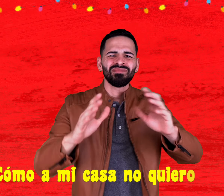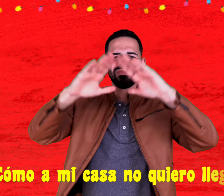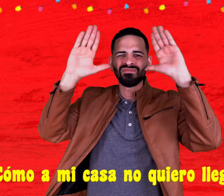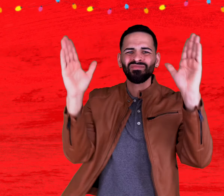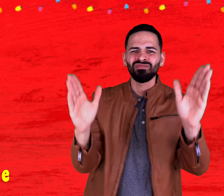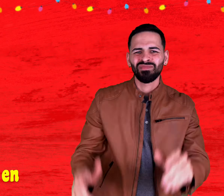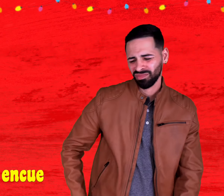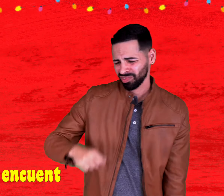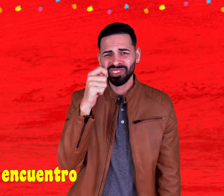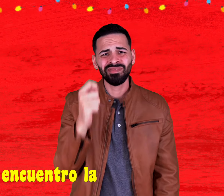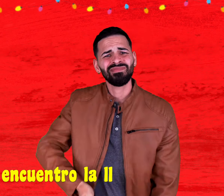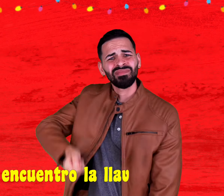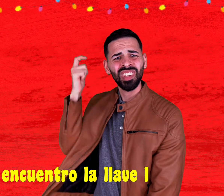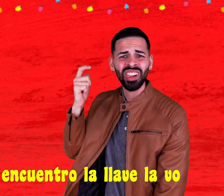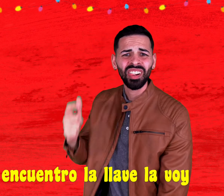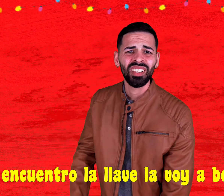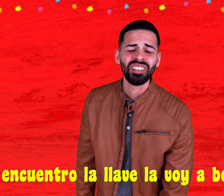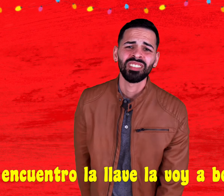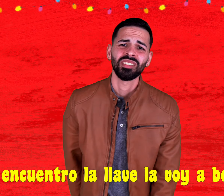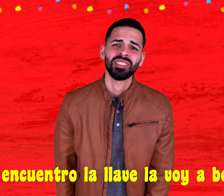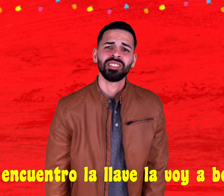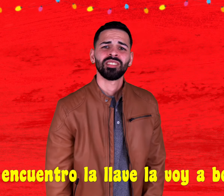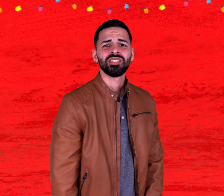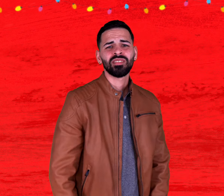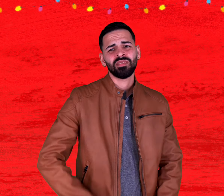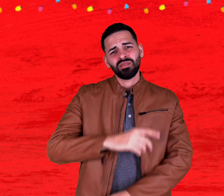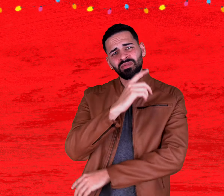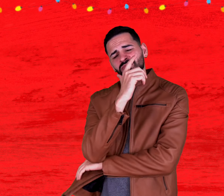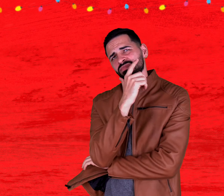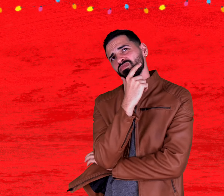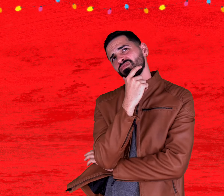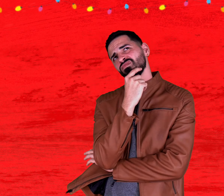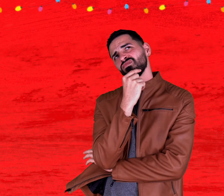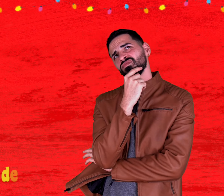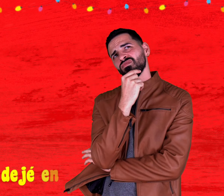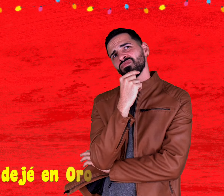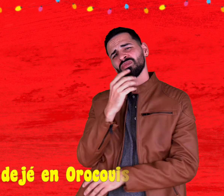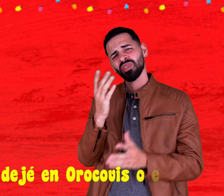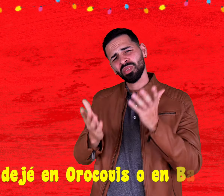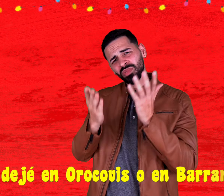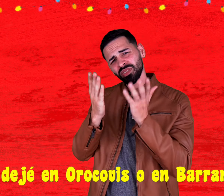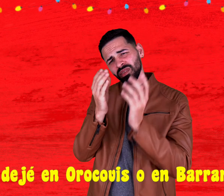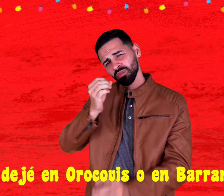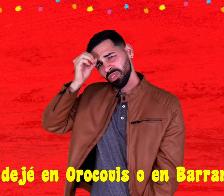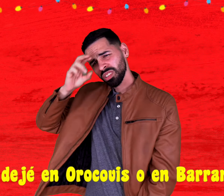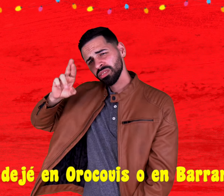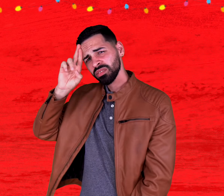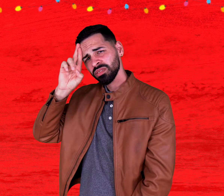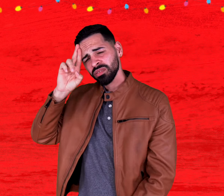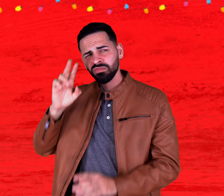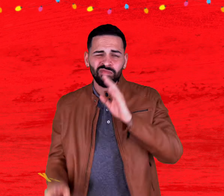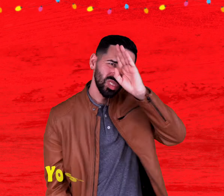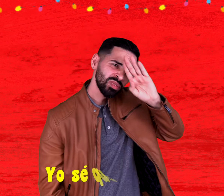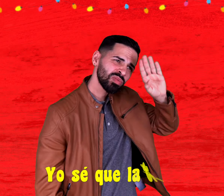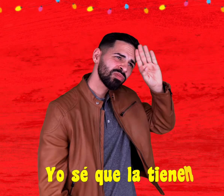llegar, si encuentro la llave la voy a botar. ¡Ah! Y la dejen Orocobis o Barranquita, yo sé que la tienen,